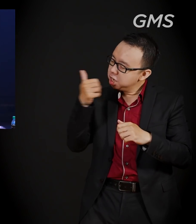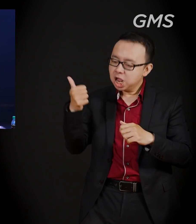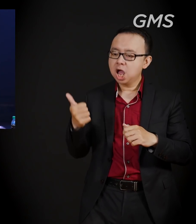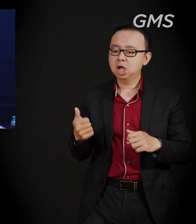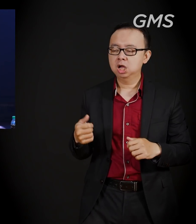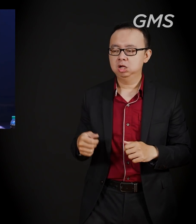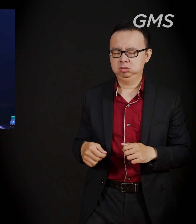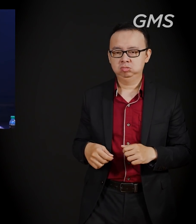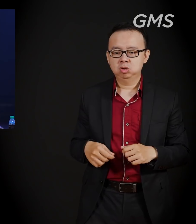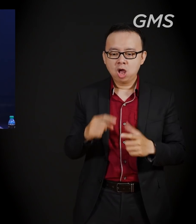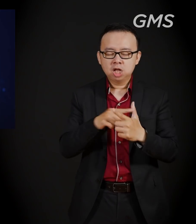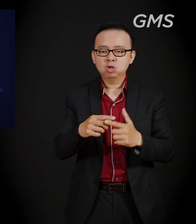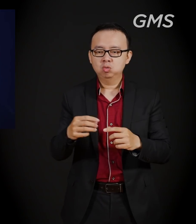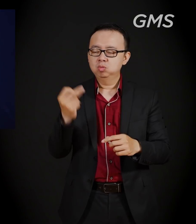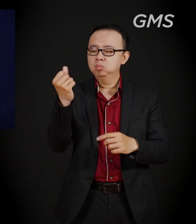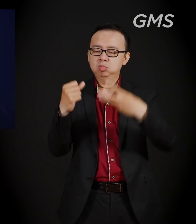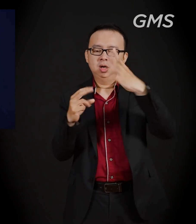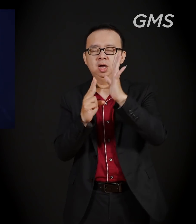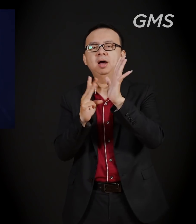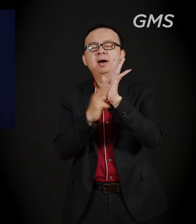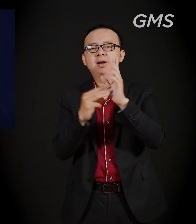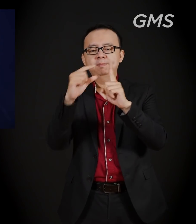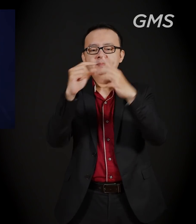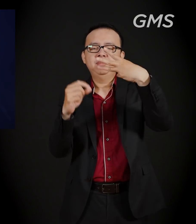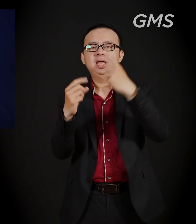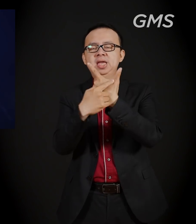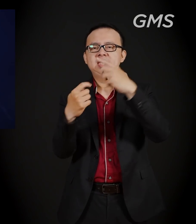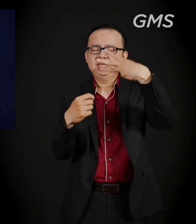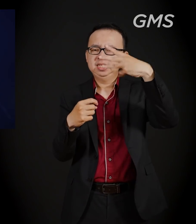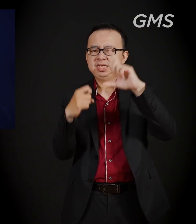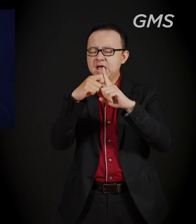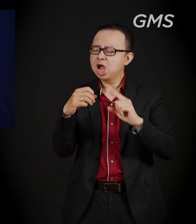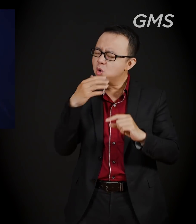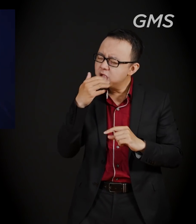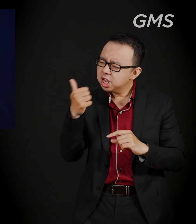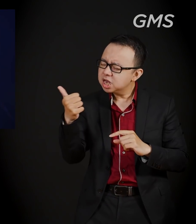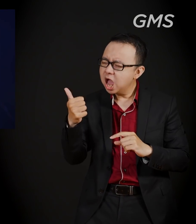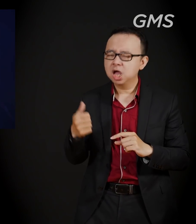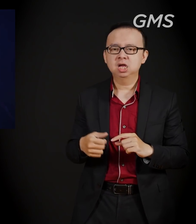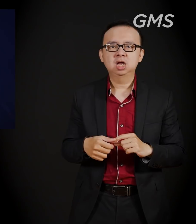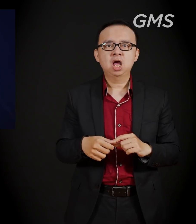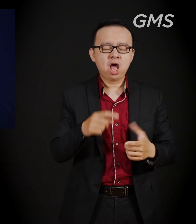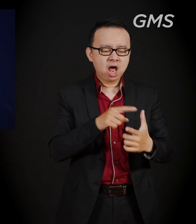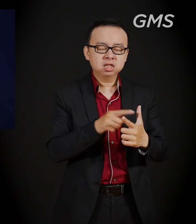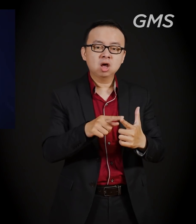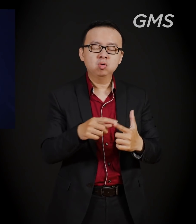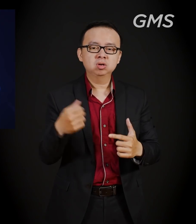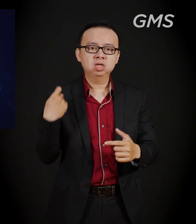Ojo ngono lah Mbak Yu. Iya kan? Saudara ku yang kasih dalam Tuhan, kita makan bakso yang enak di mana?